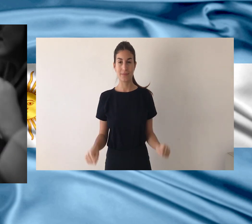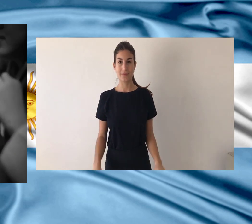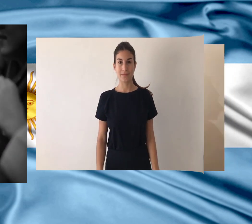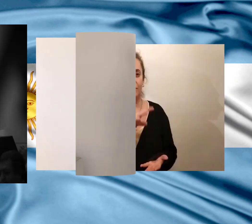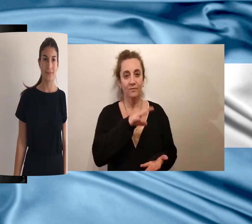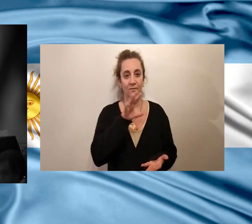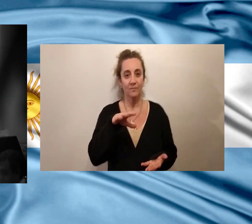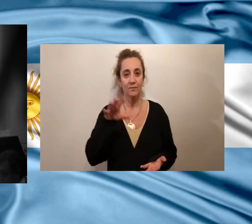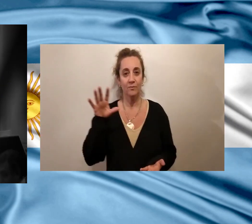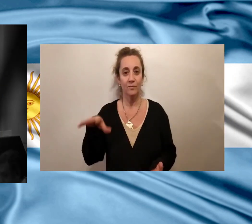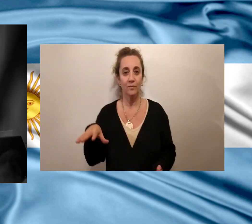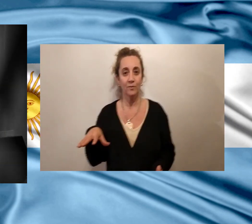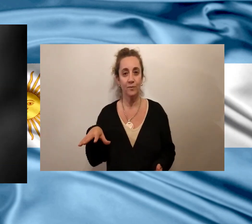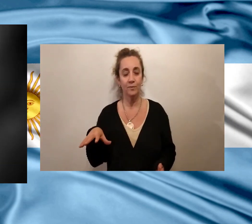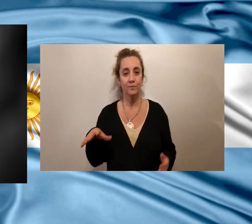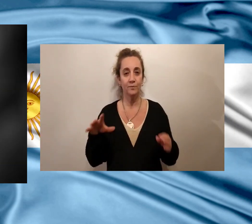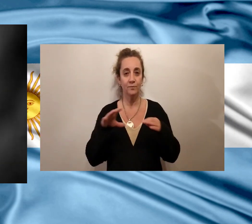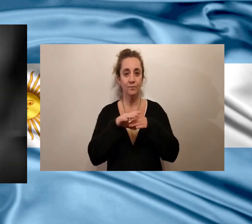vieron las